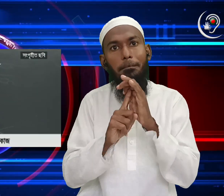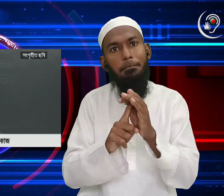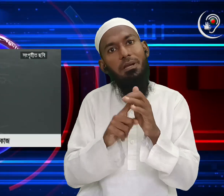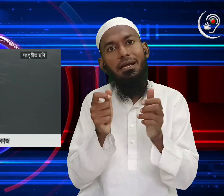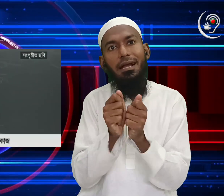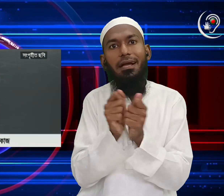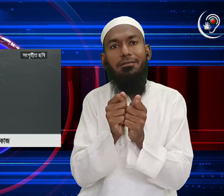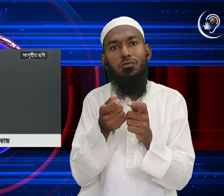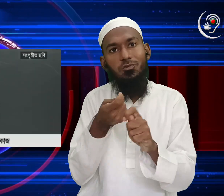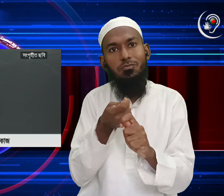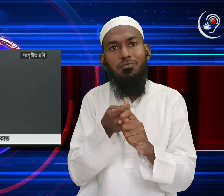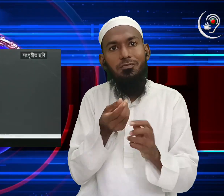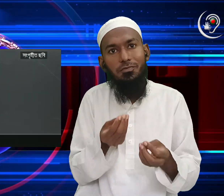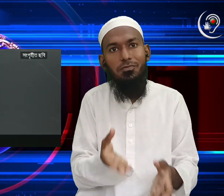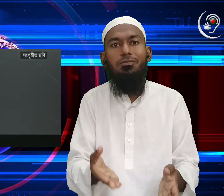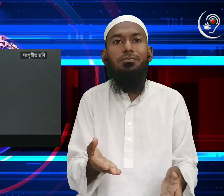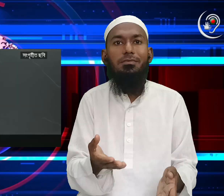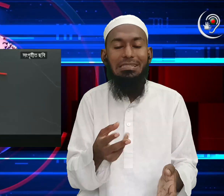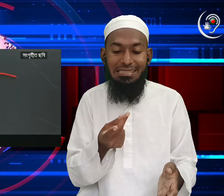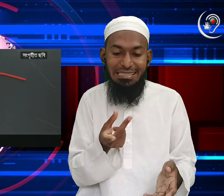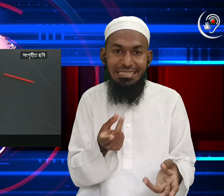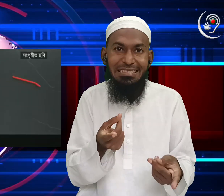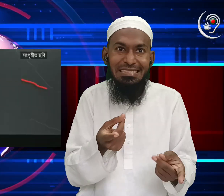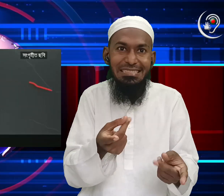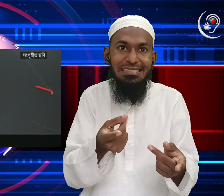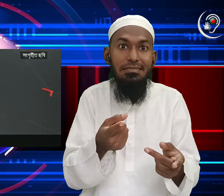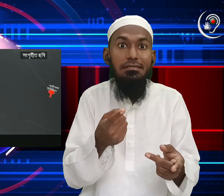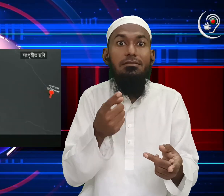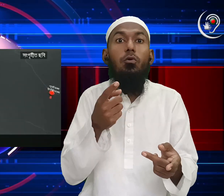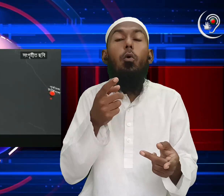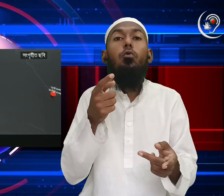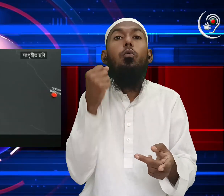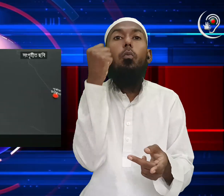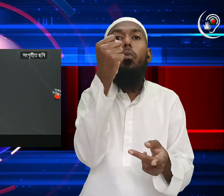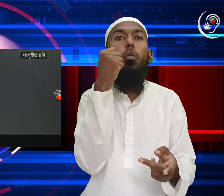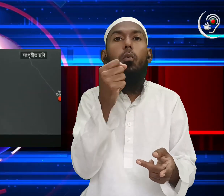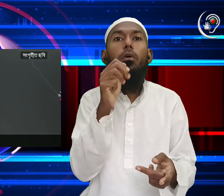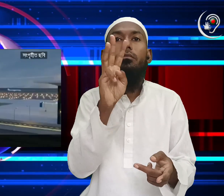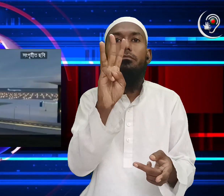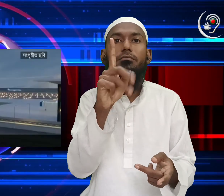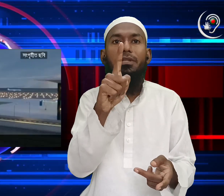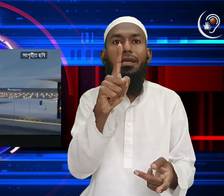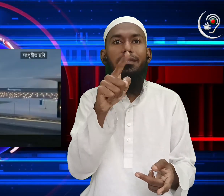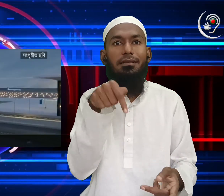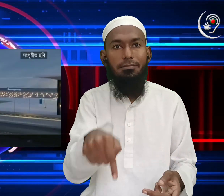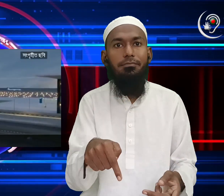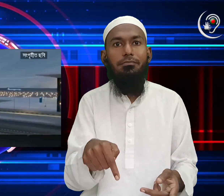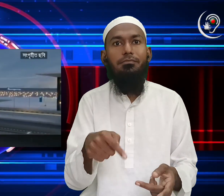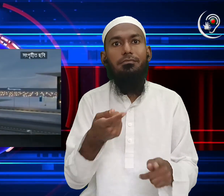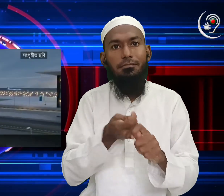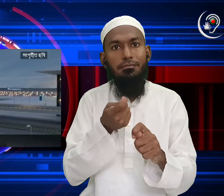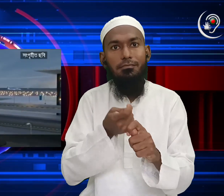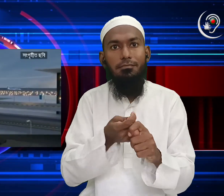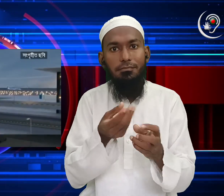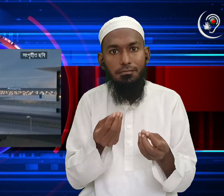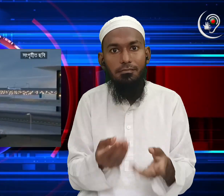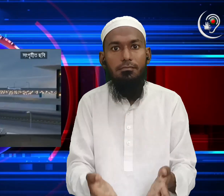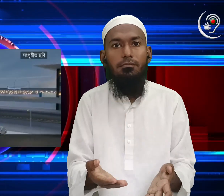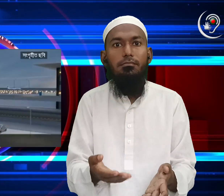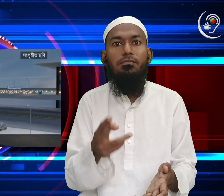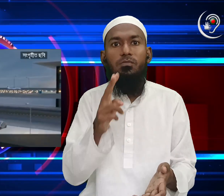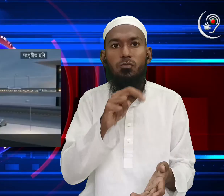দ্রুতগতিতে এগুচ্ছে ৩১ কিলোমিটার দীর্ঘ দেশের প্রথম পাতাল মেট্রো রেলের নির্মাণ কাজ। কথা ছিল ২০২৬ সালের